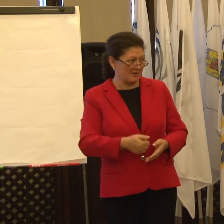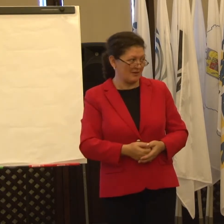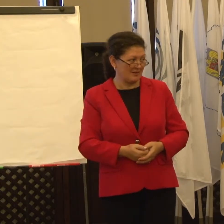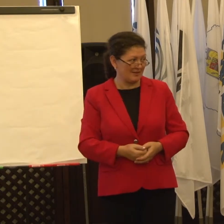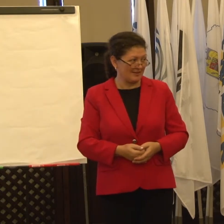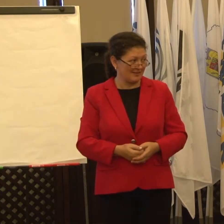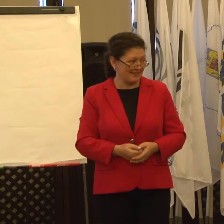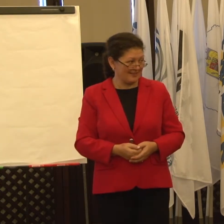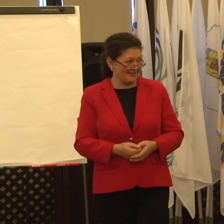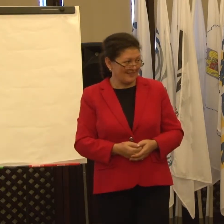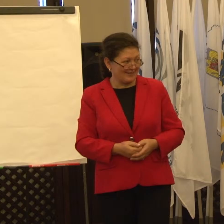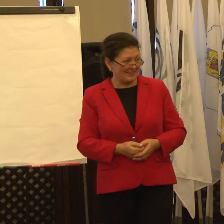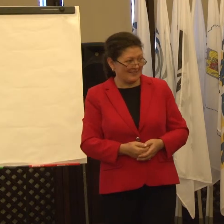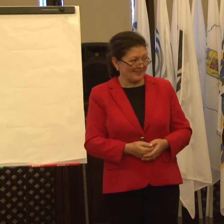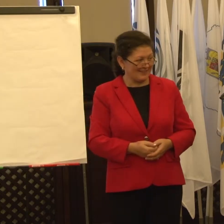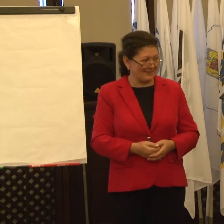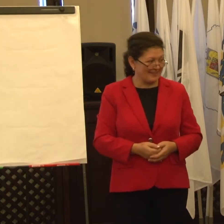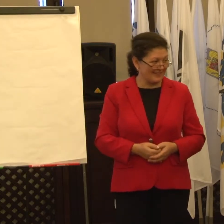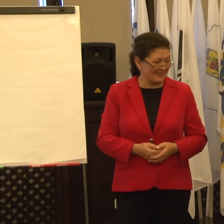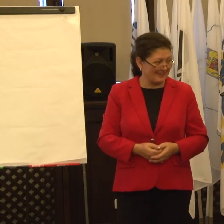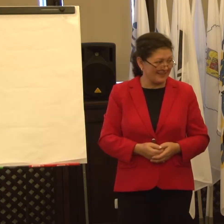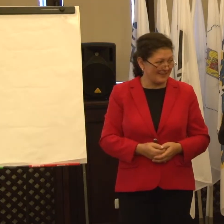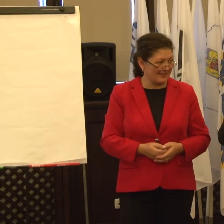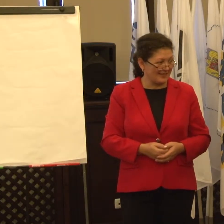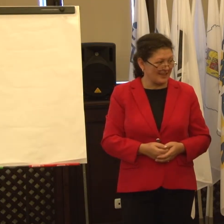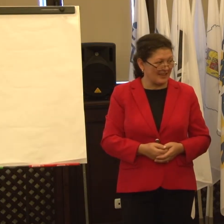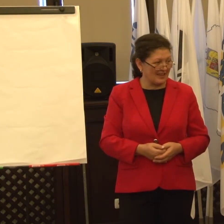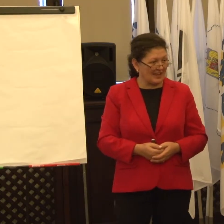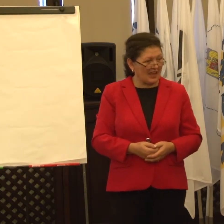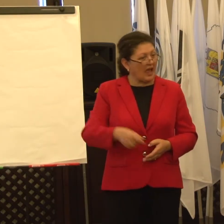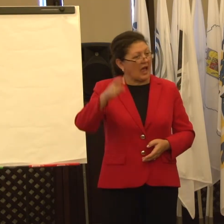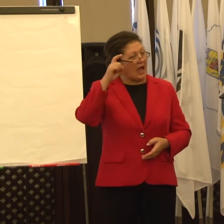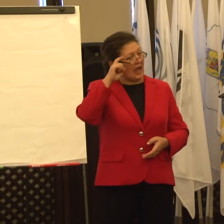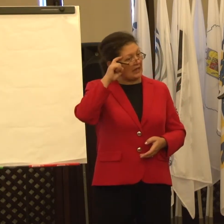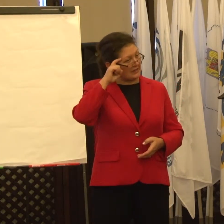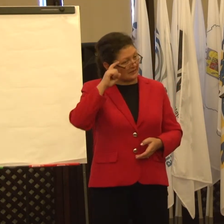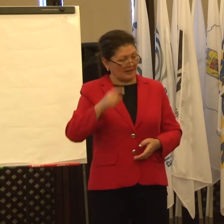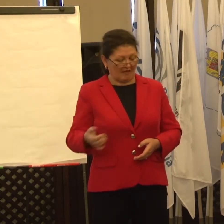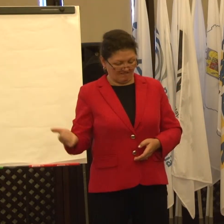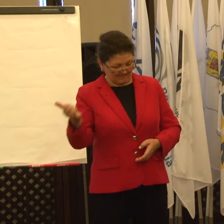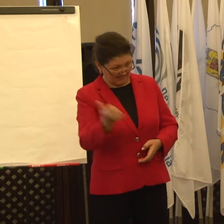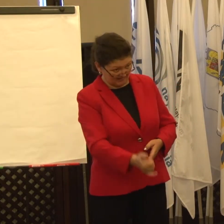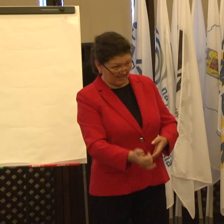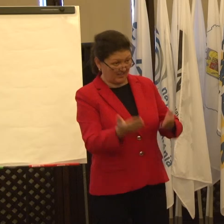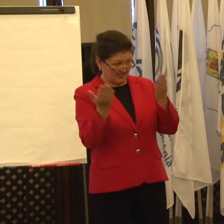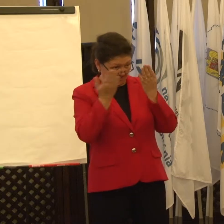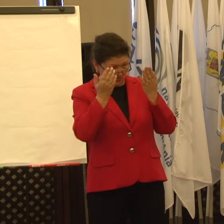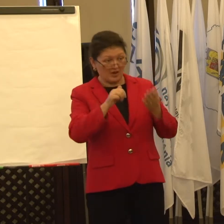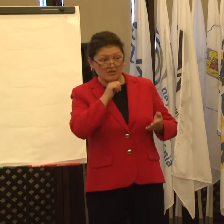locuim. Atunci aveți de gând să-mi umple școala cu deștea?